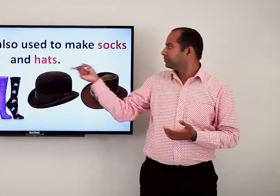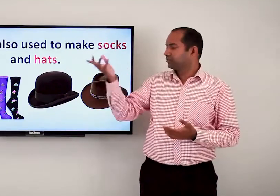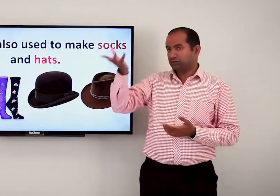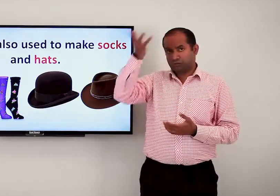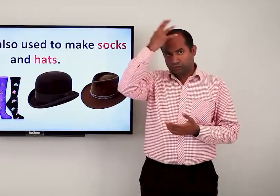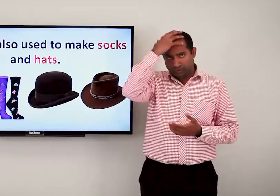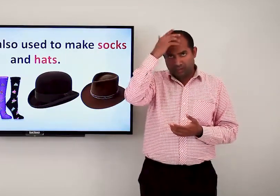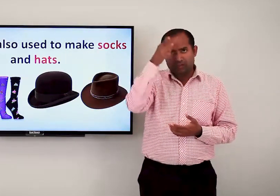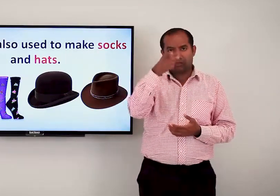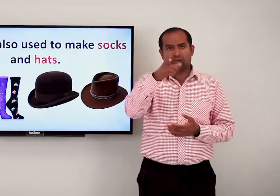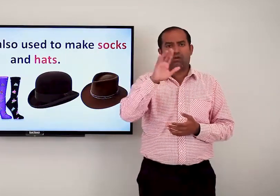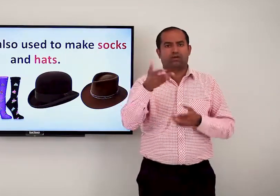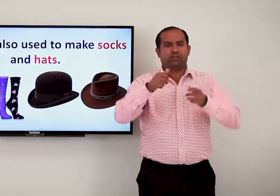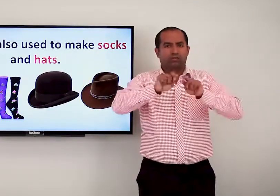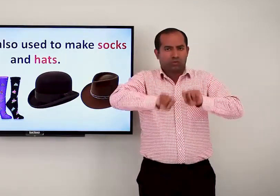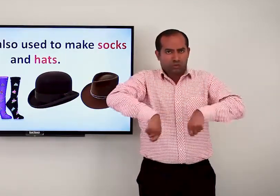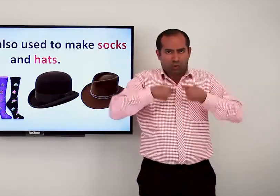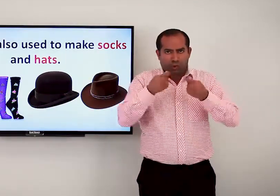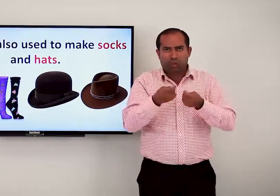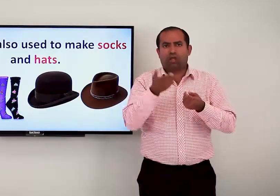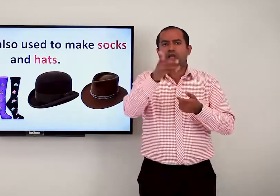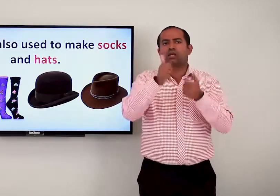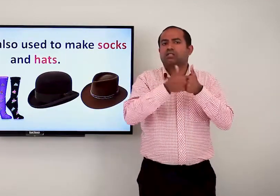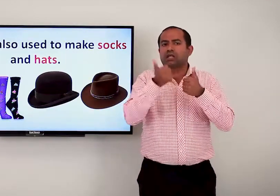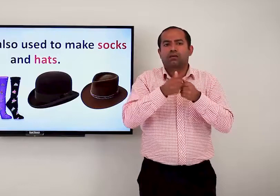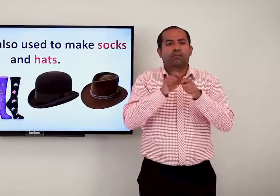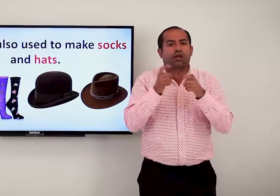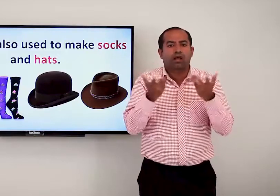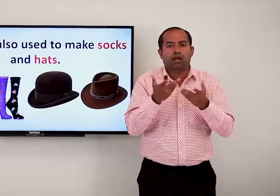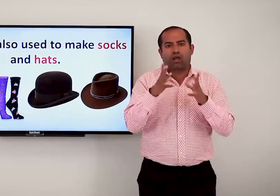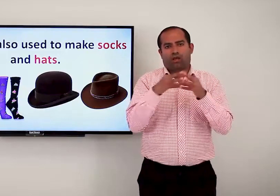ٹوپی، موزے وغیرہ بھی روئی سے بنائے جاتے ہیں۔